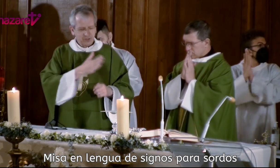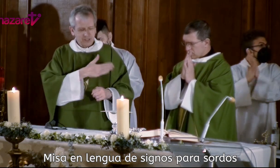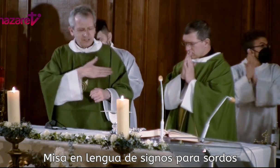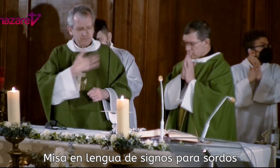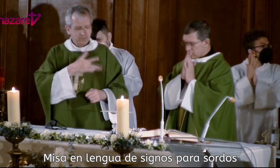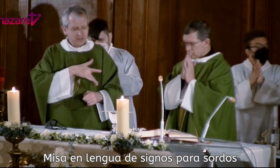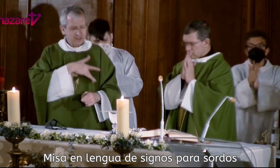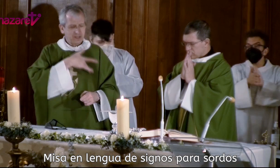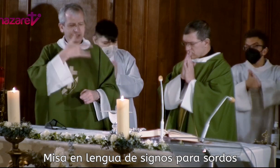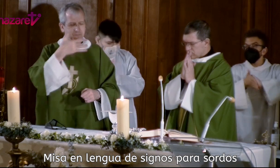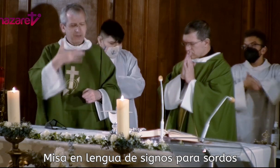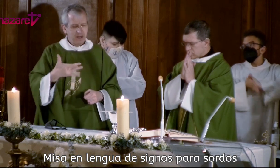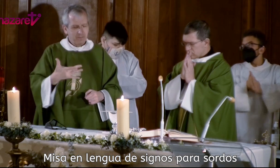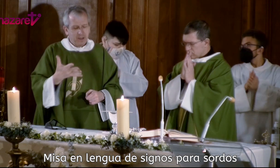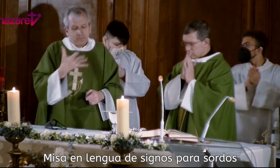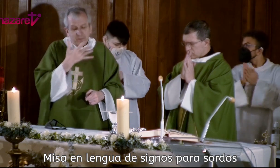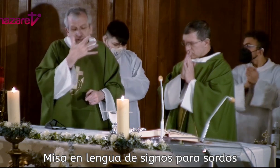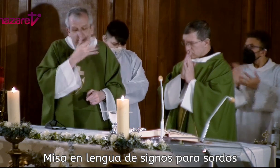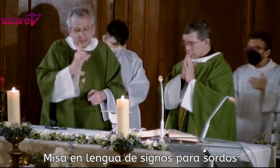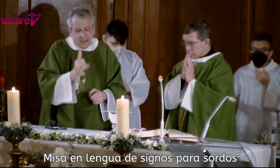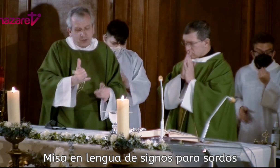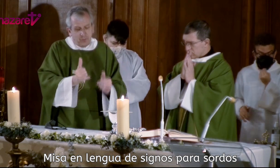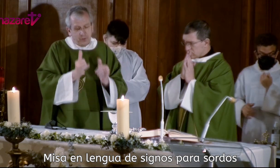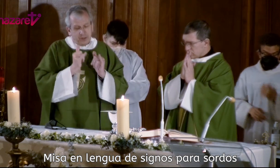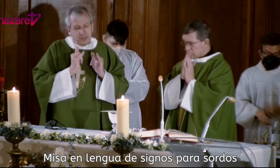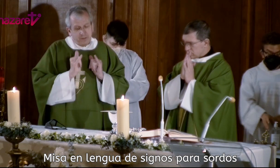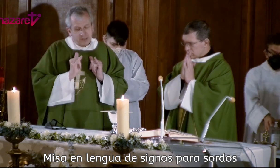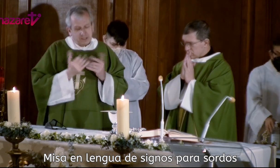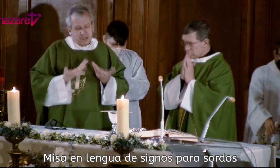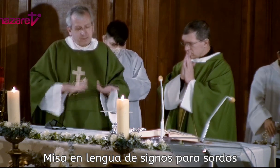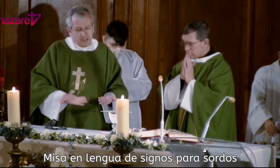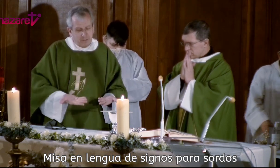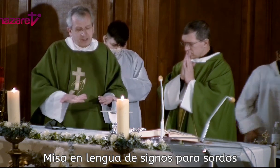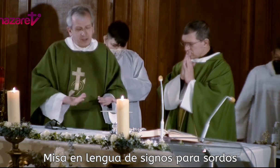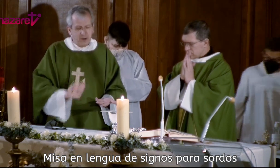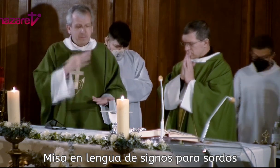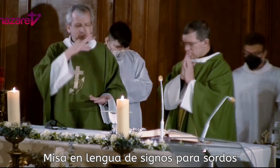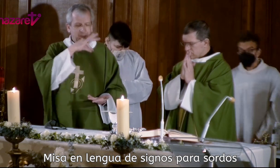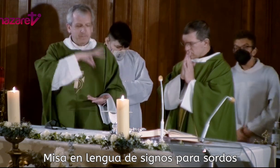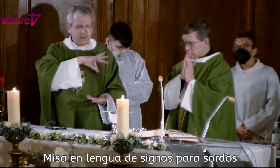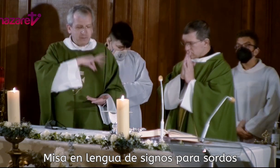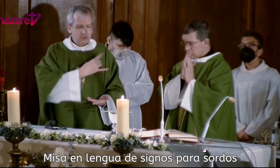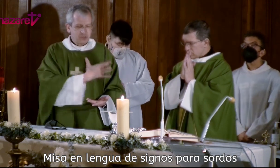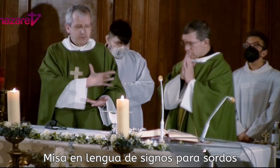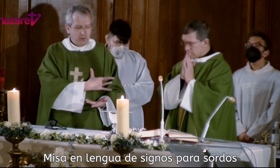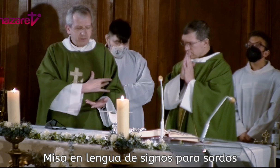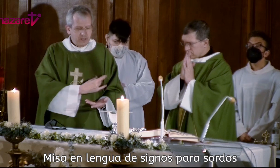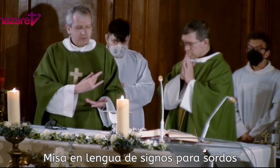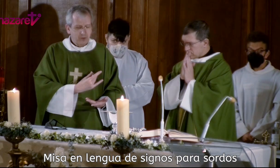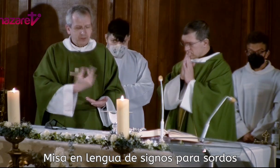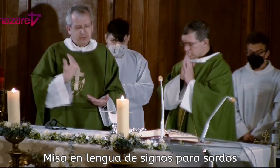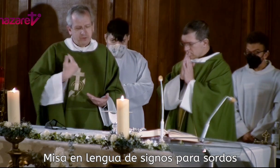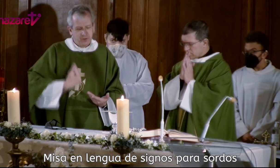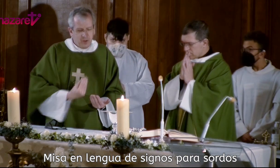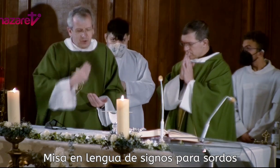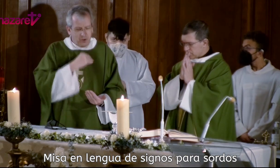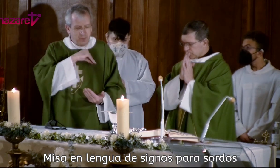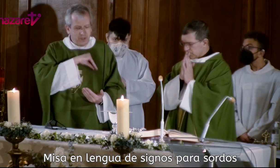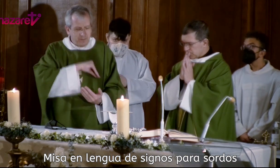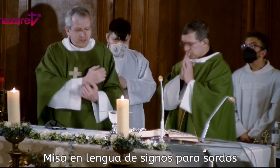cosas y te deseo en mi alma. Ya que no puedo recibirte sacramentalmente ahora, ven al menos espiritualmente a mi corazón. Como ya ha venido,